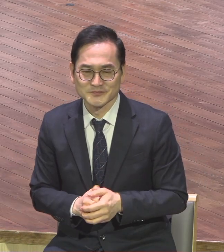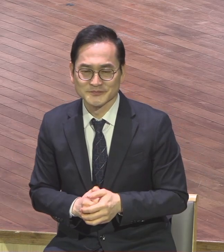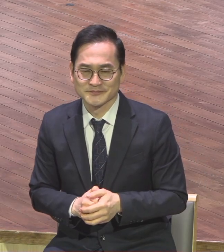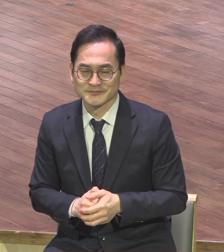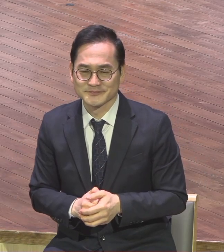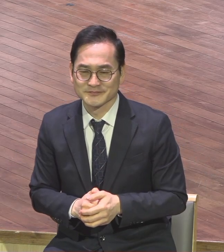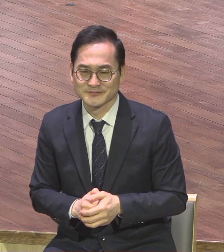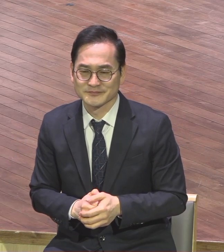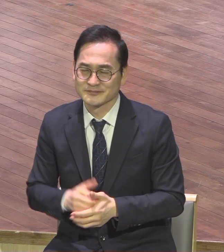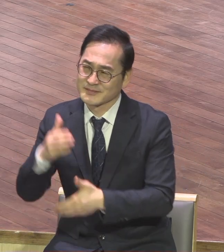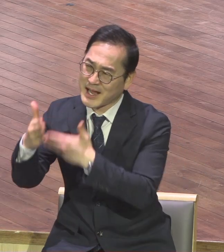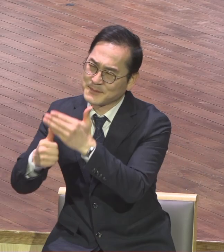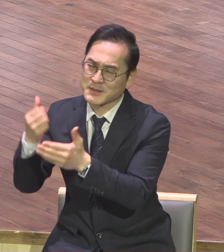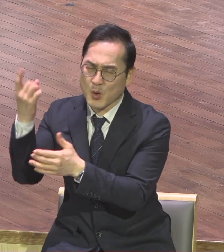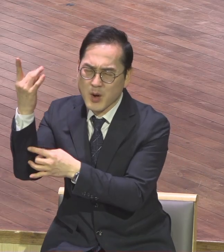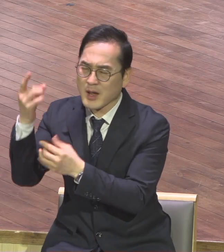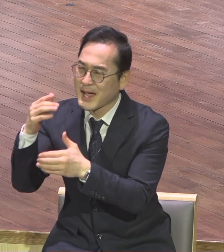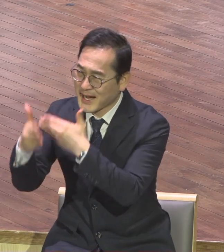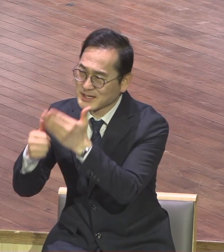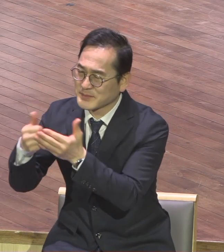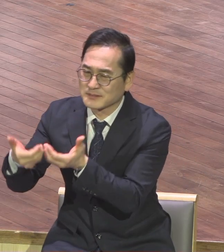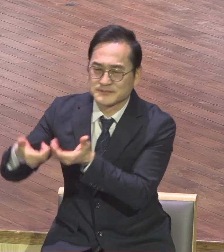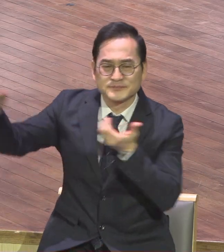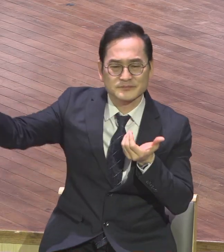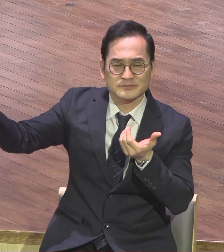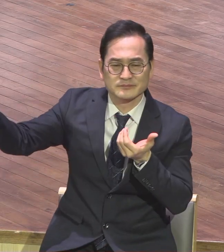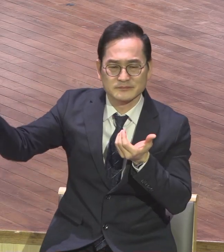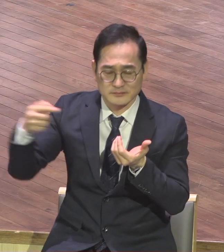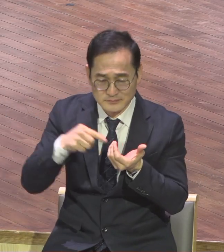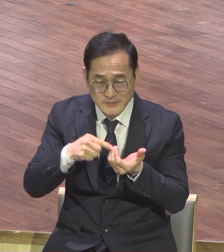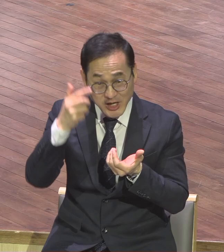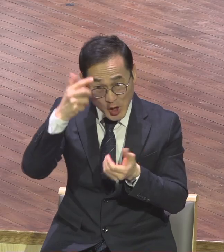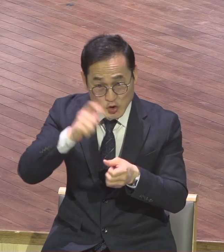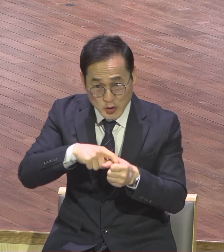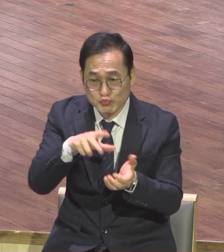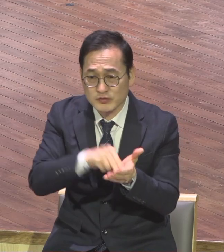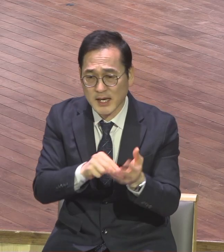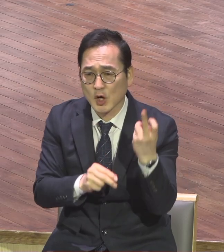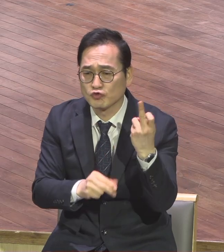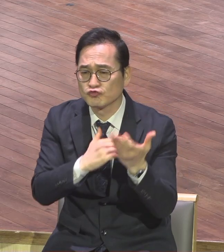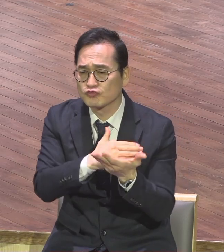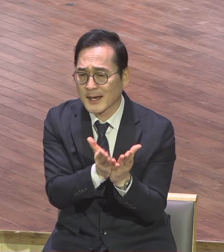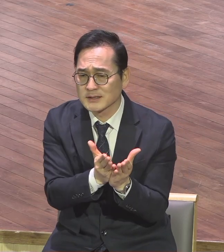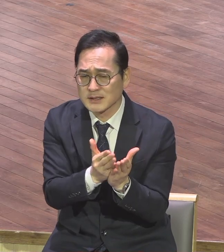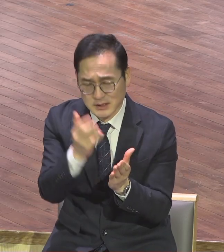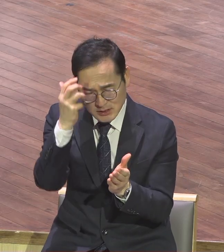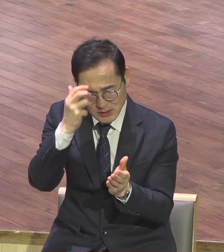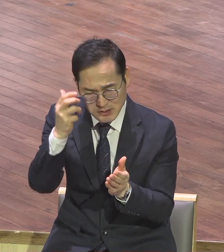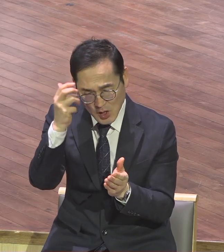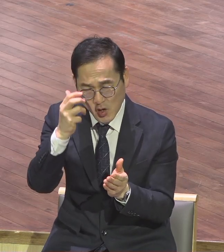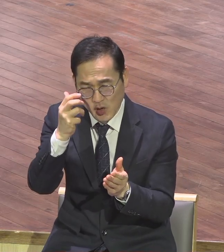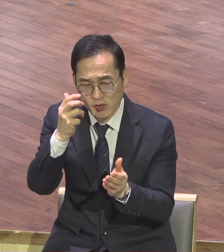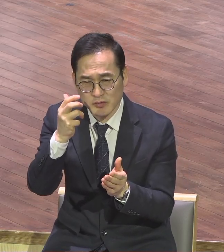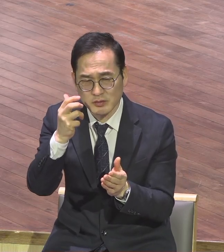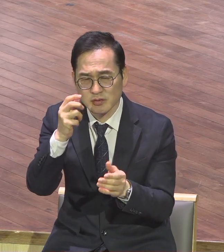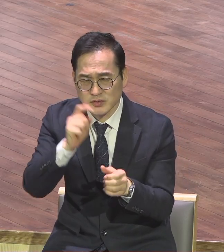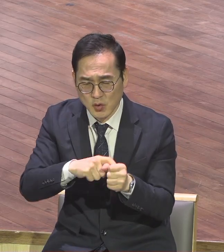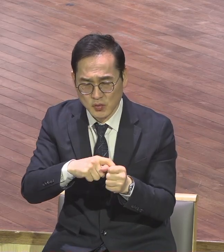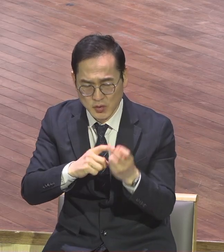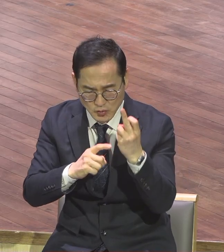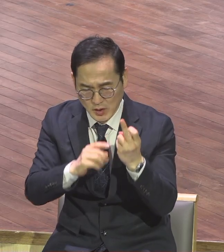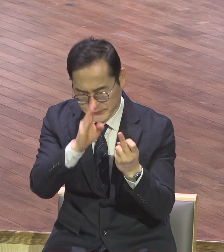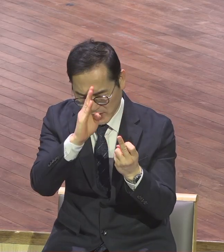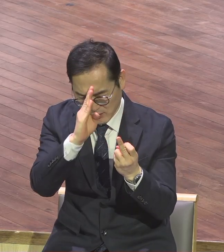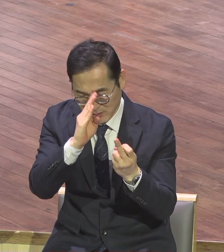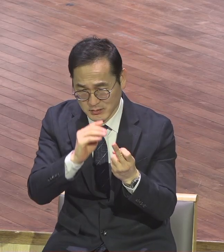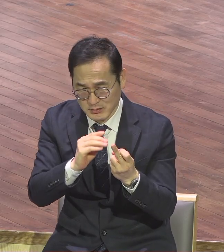하나님과 단절된 상태에서 12가지 영적 문제로 고통을 당하다가 영혼이 멸망길로,